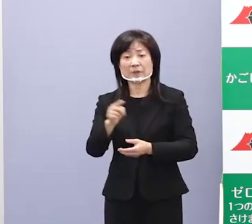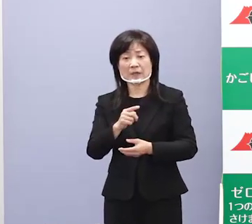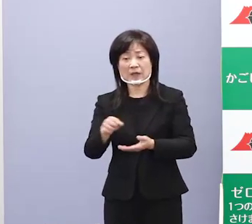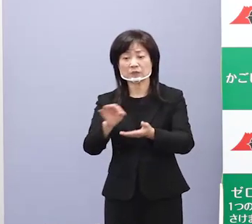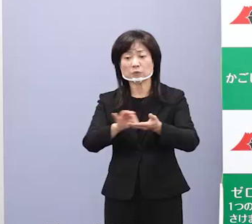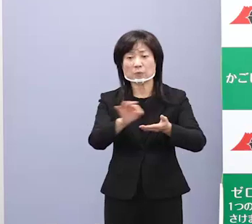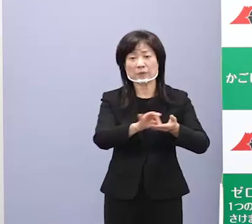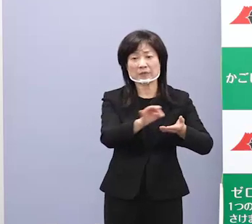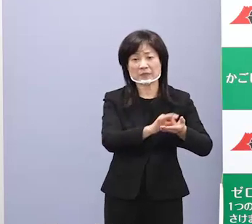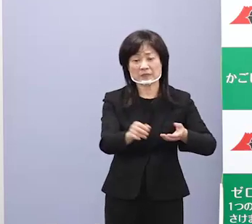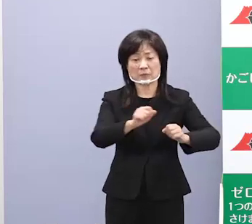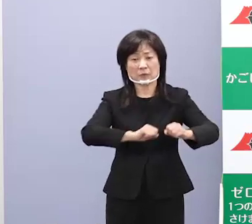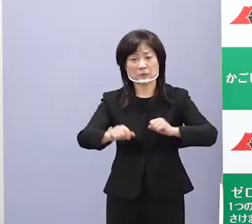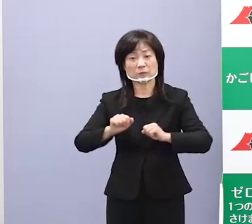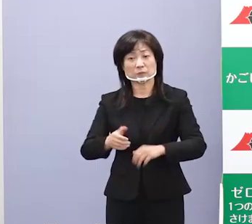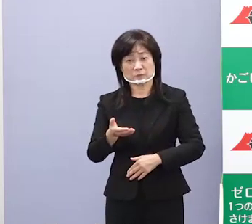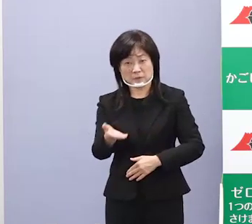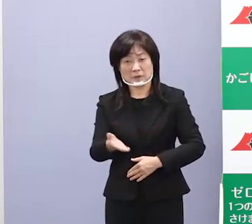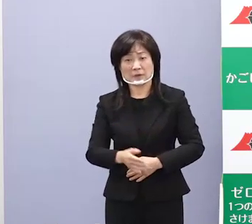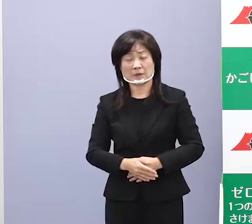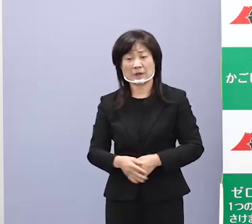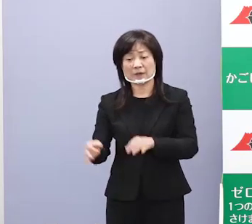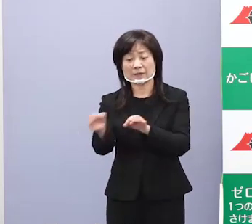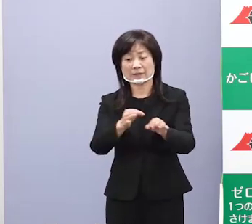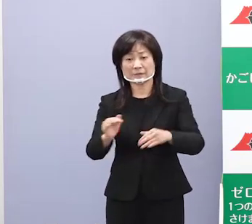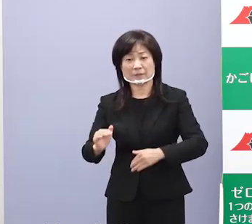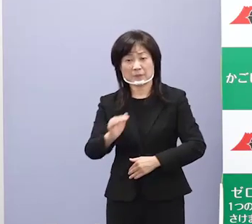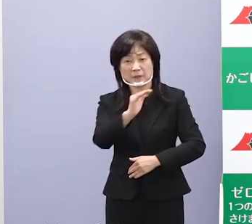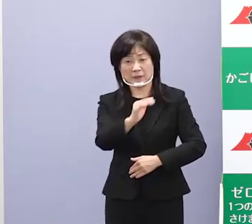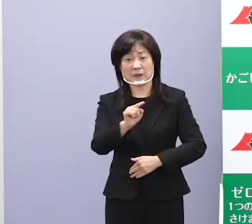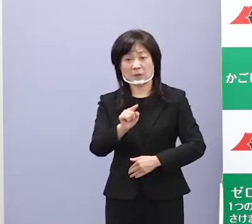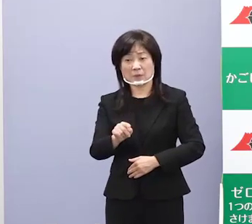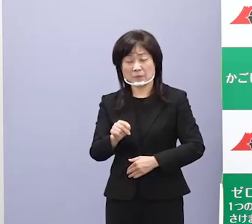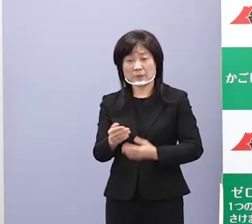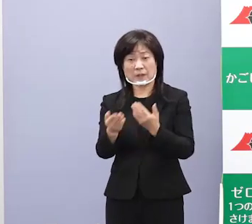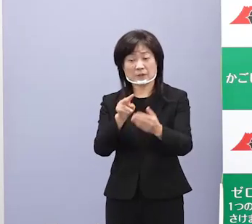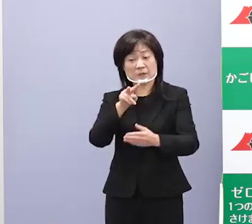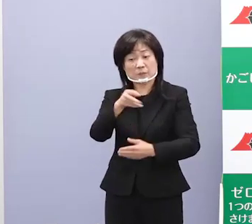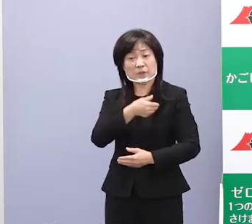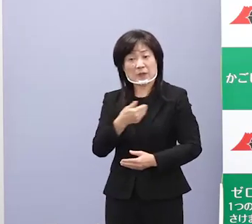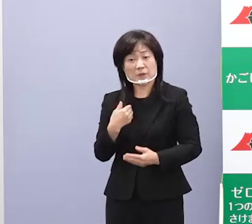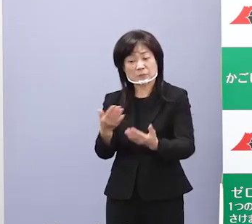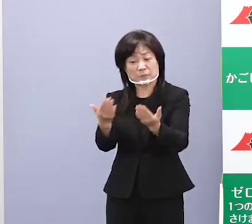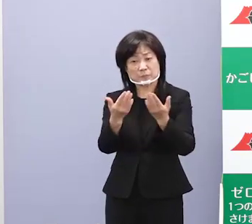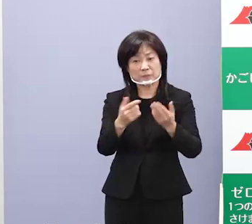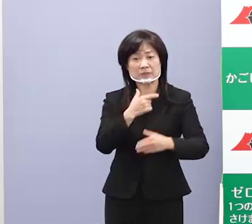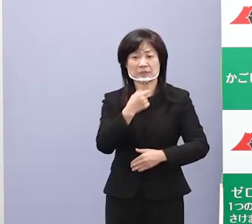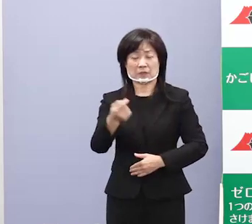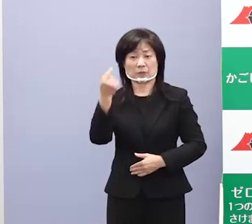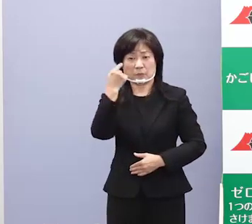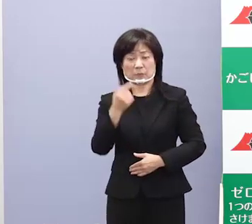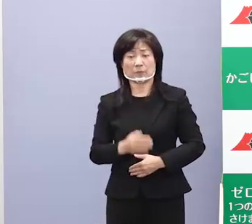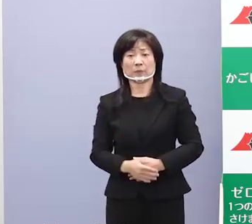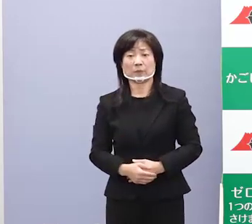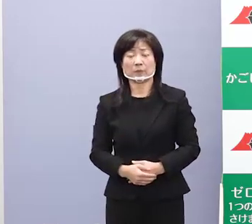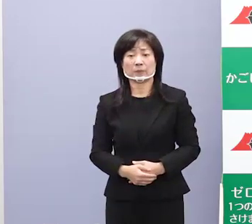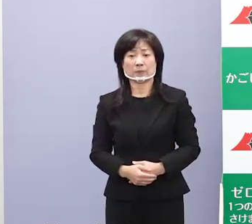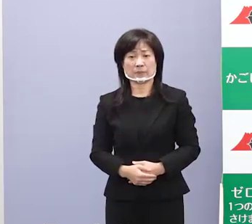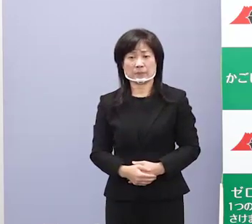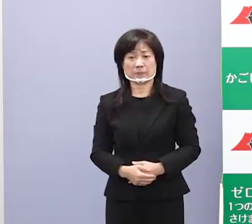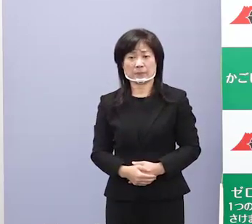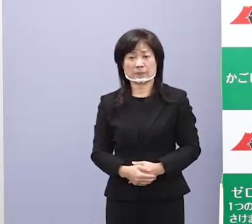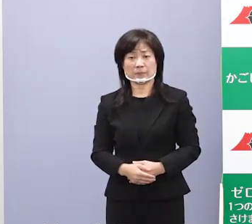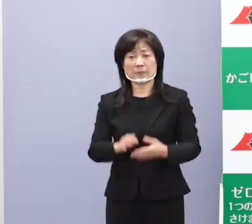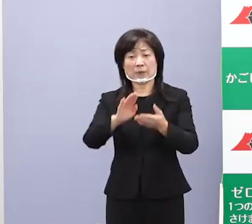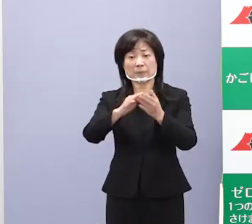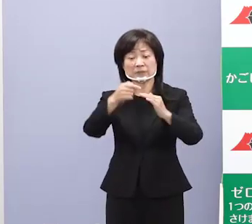行動を起こしているのか、こういったところもできれば見える化をしていきたいなというふうに思っているところです。もちろん街